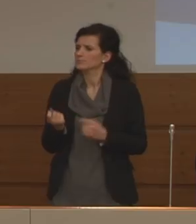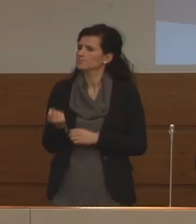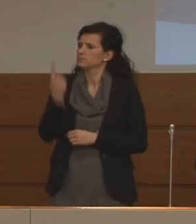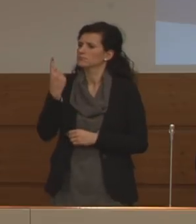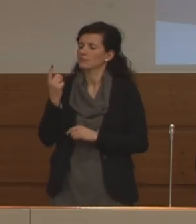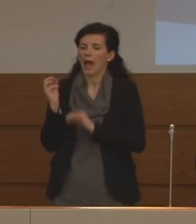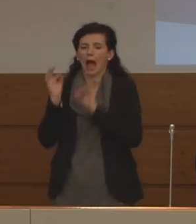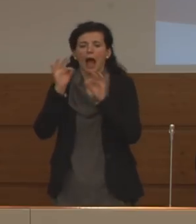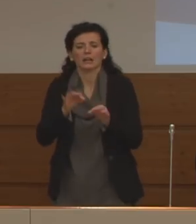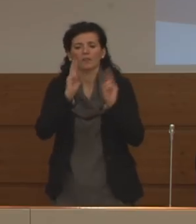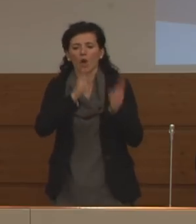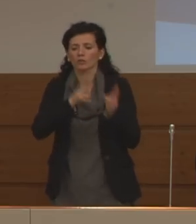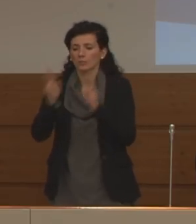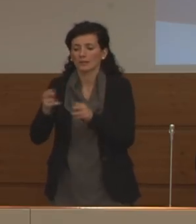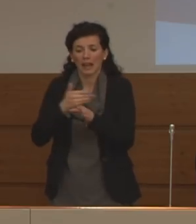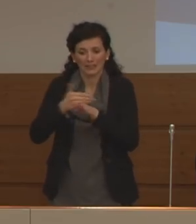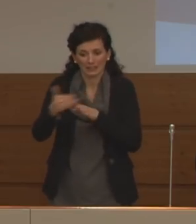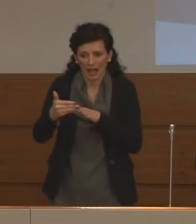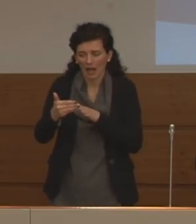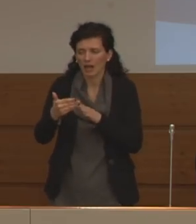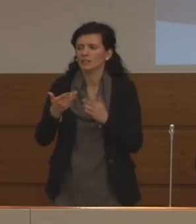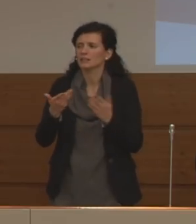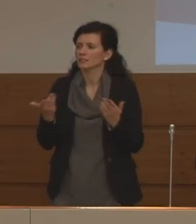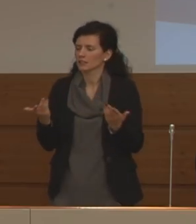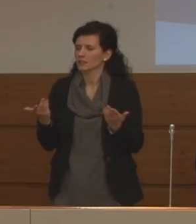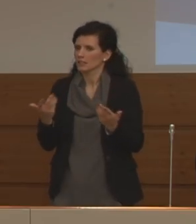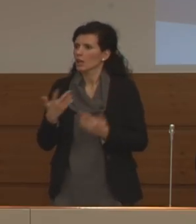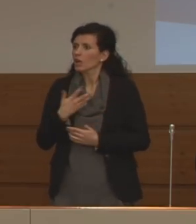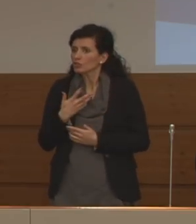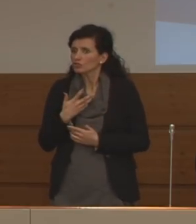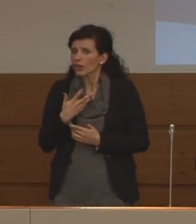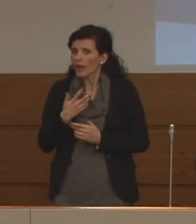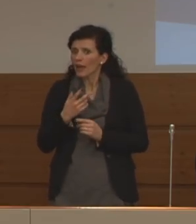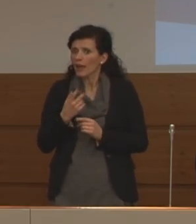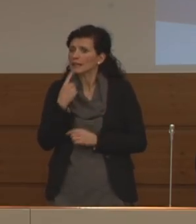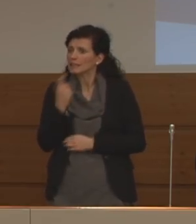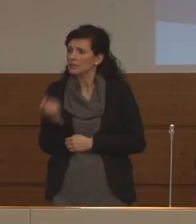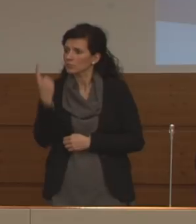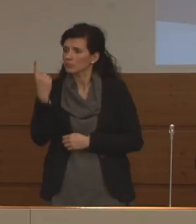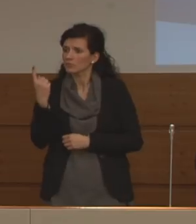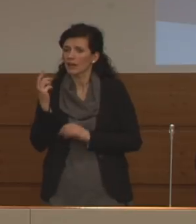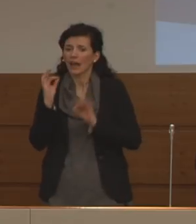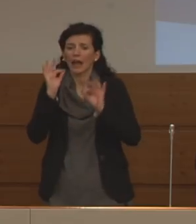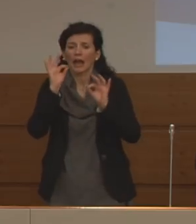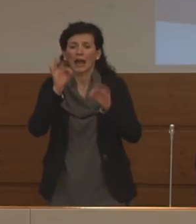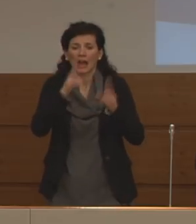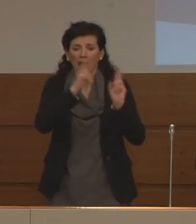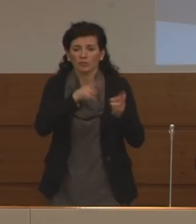troppo tardi e da quanto mi risulta c'è anche chi non ci arriva per niente grazie